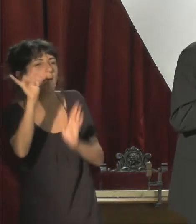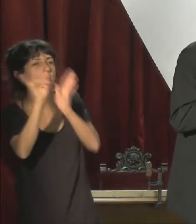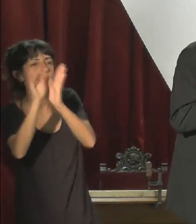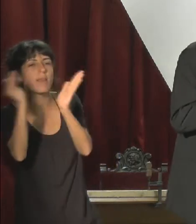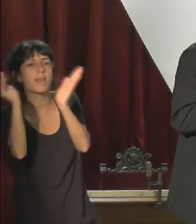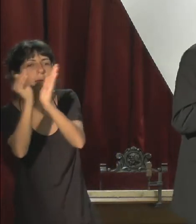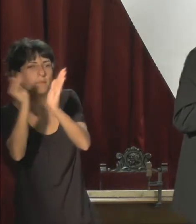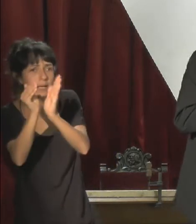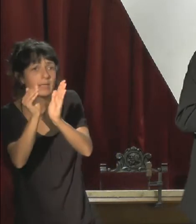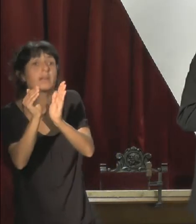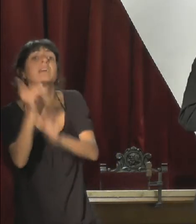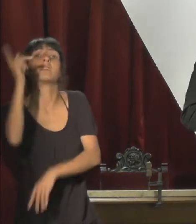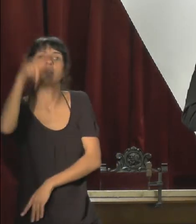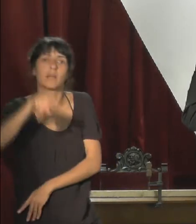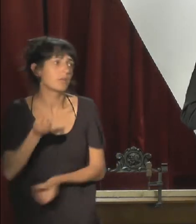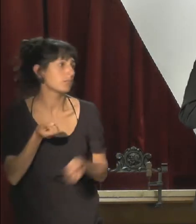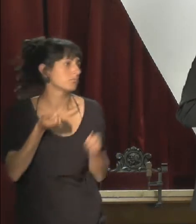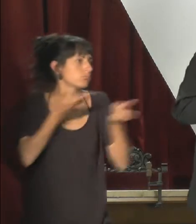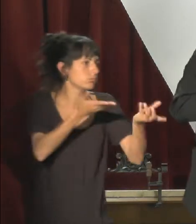reais, pero chegou